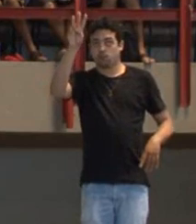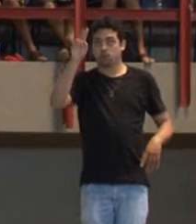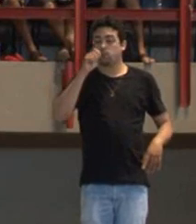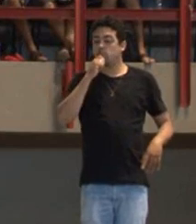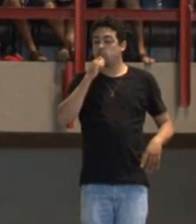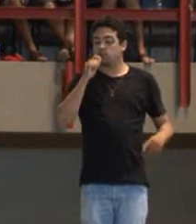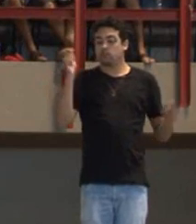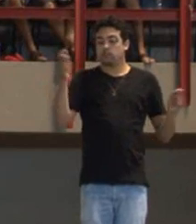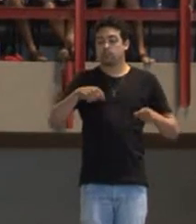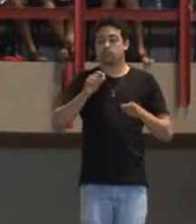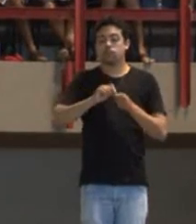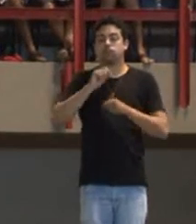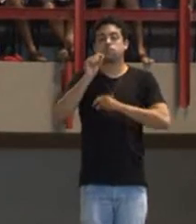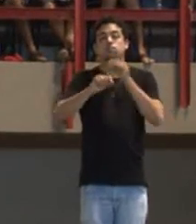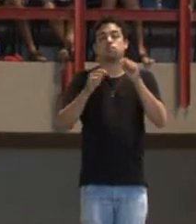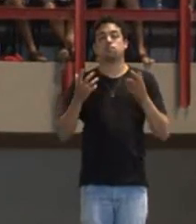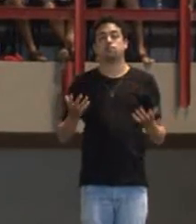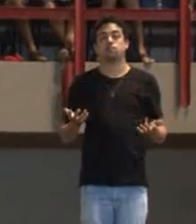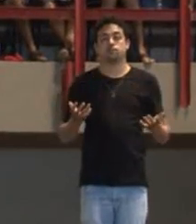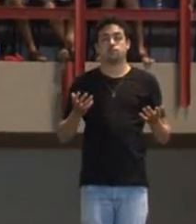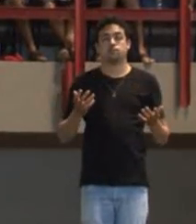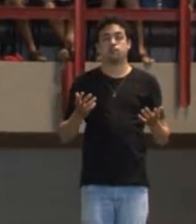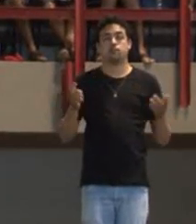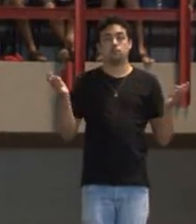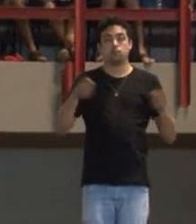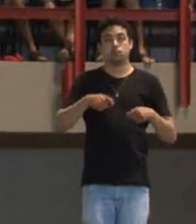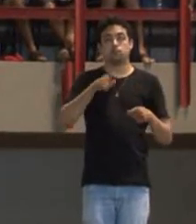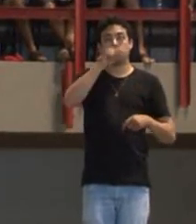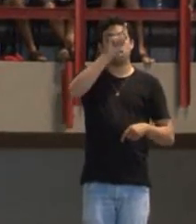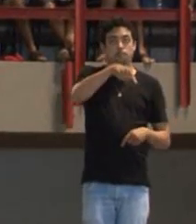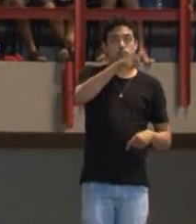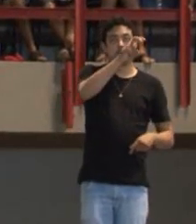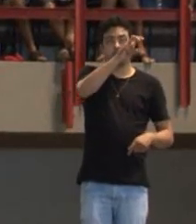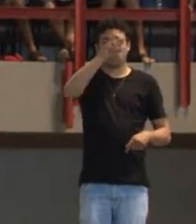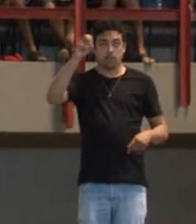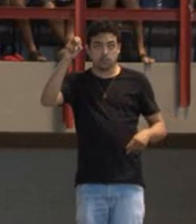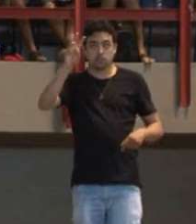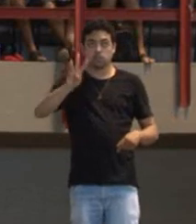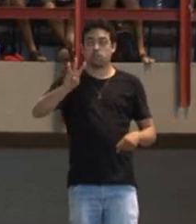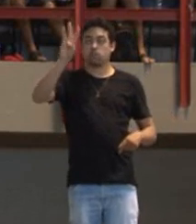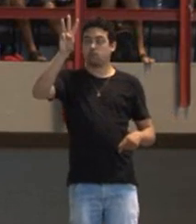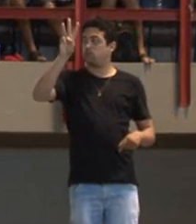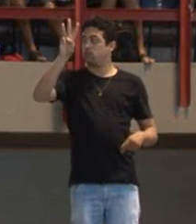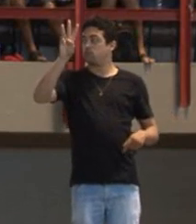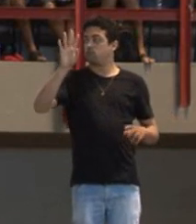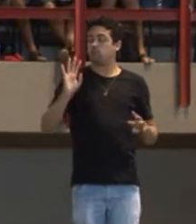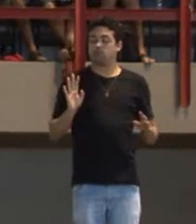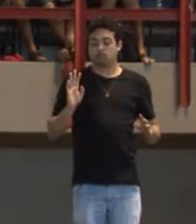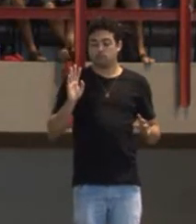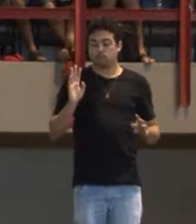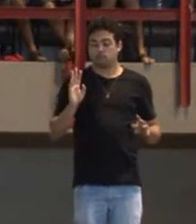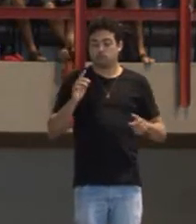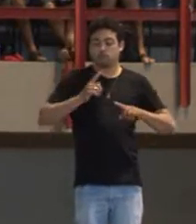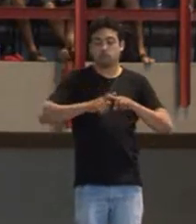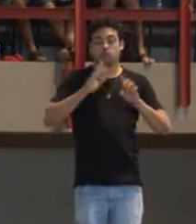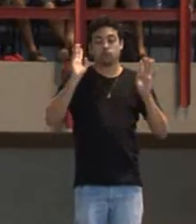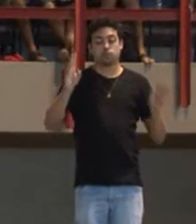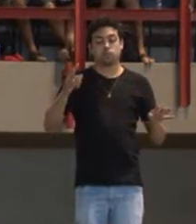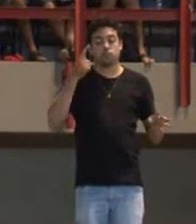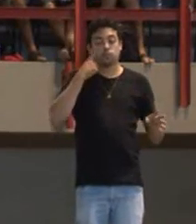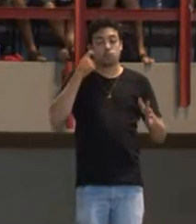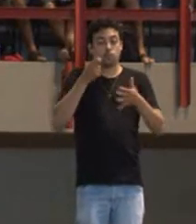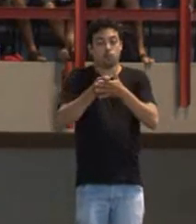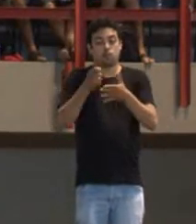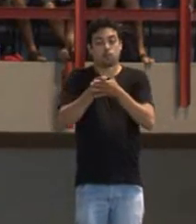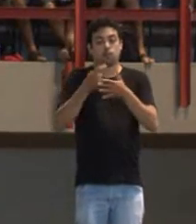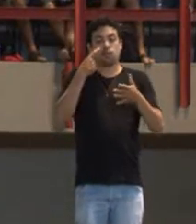podia fazer para dificultar para nós? Era escrever 1.500 watts, porque ele ia me